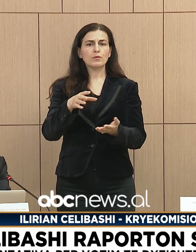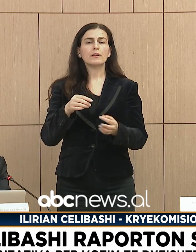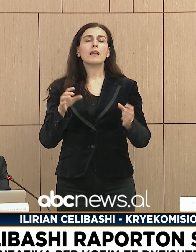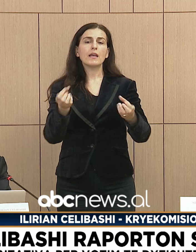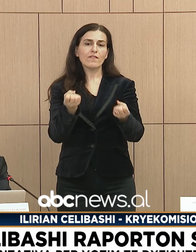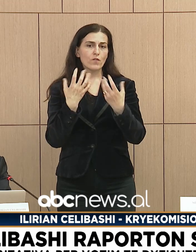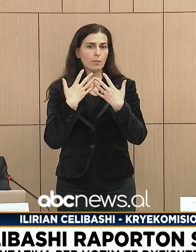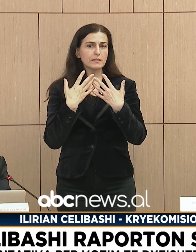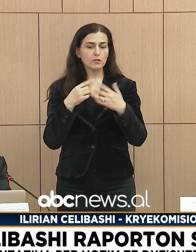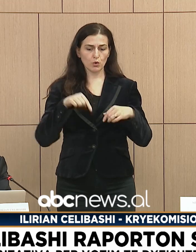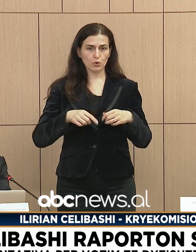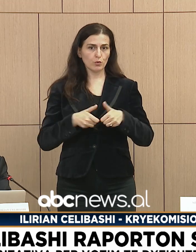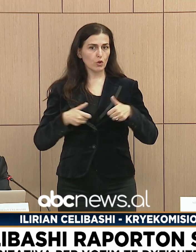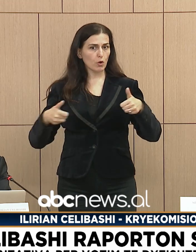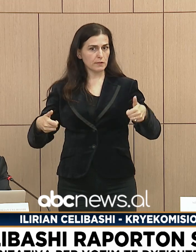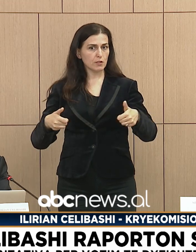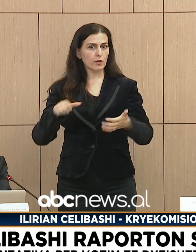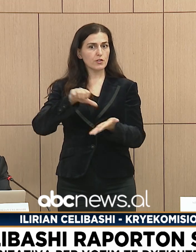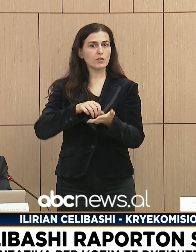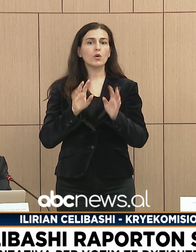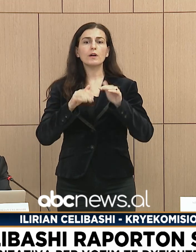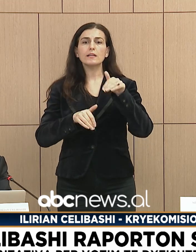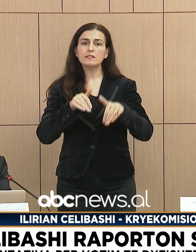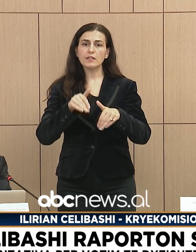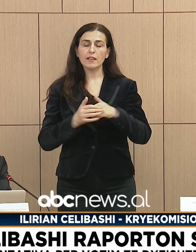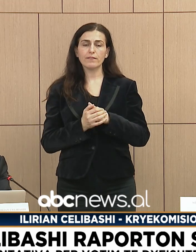përcjellin informacion në Komisionin Qendror të Zgjedhjeve. Dhe për këto